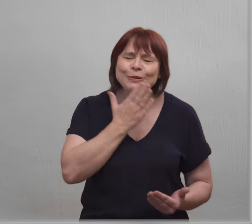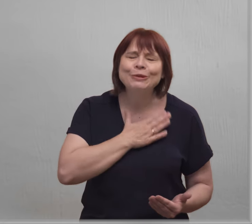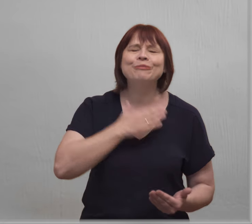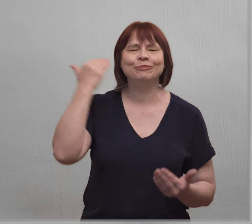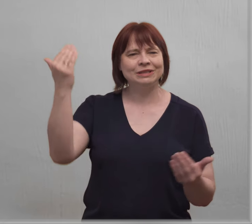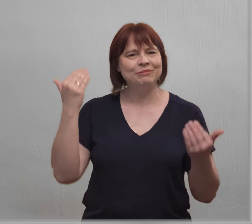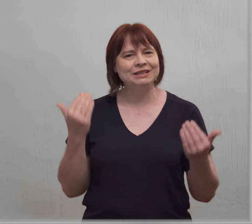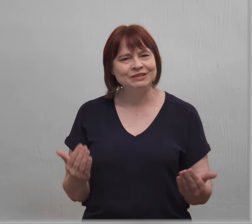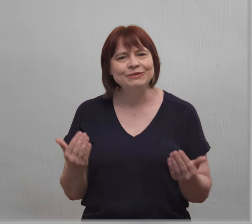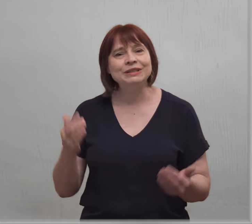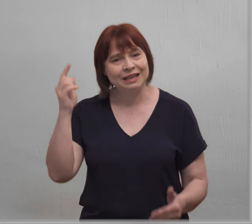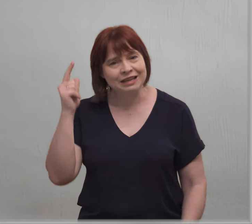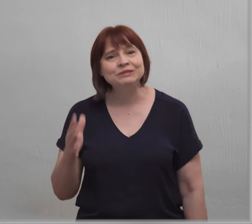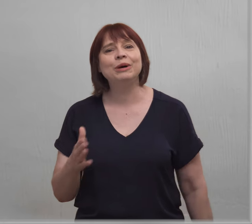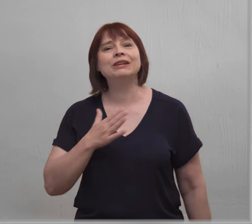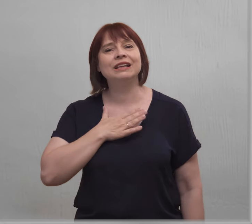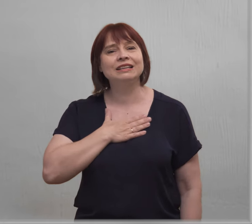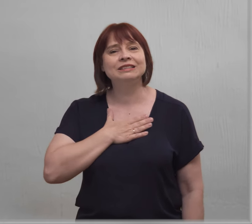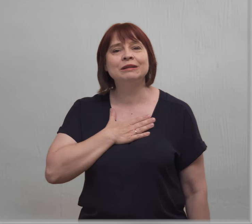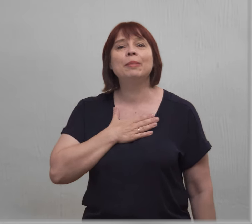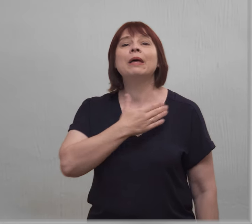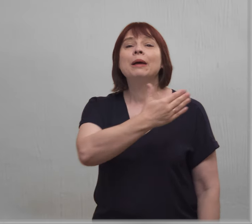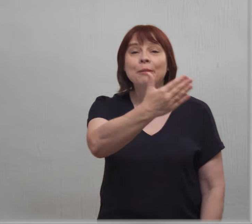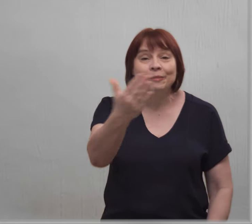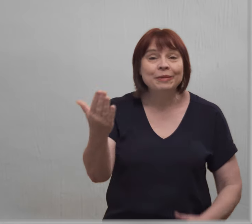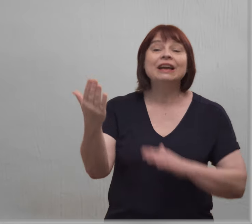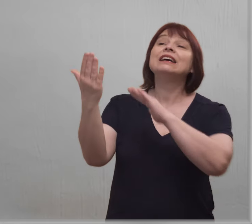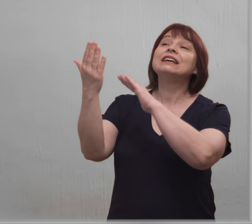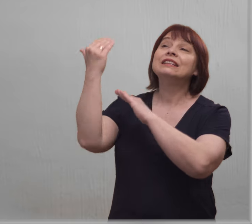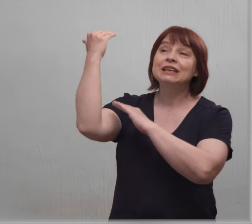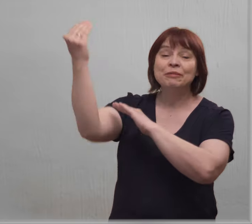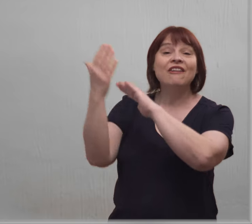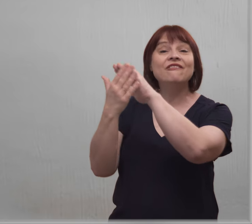наш. Аллилуйя. Мы к тебе